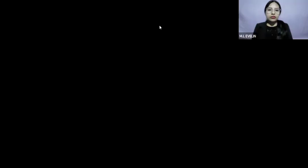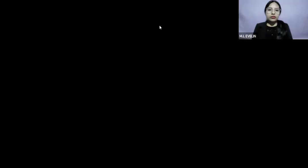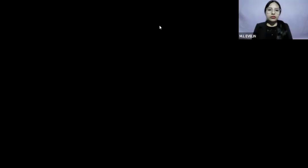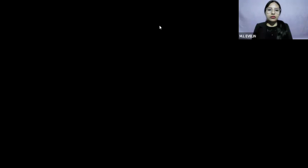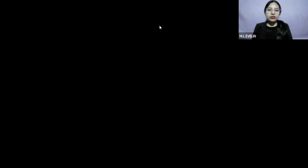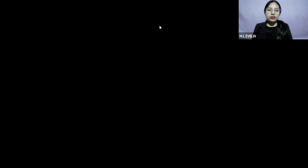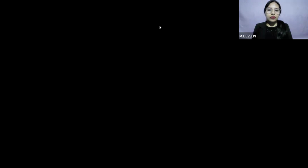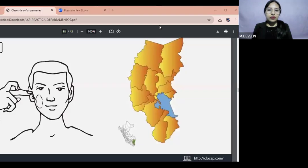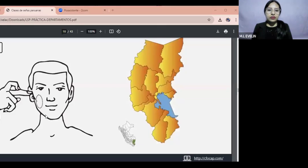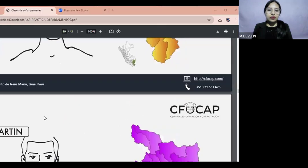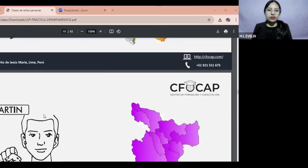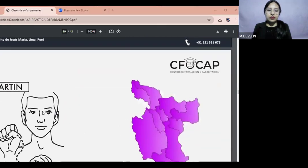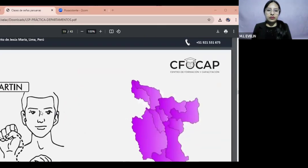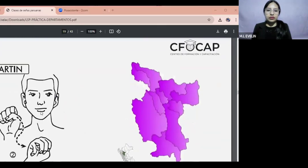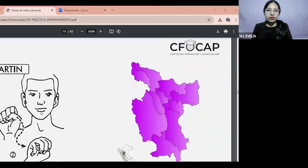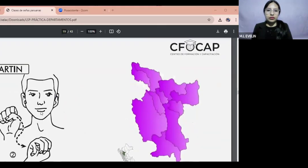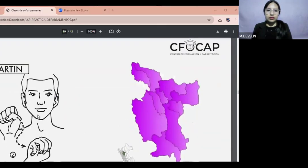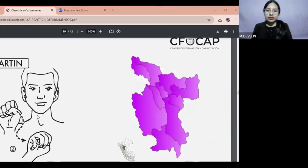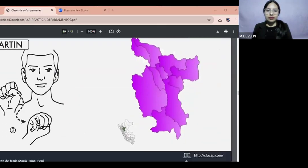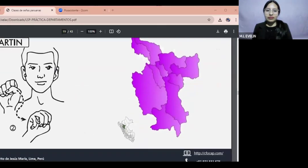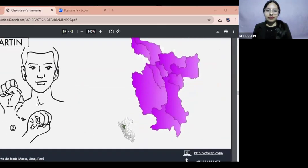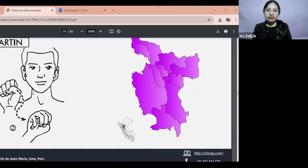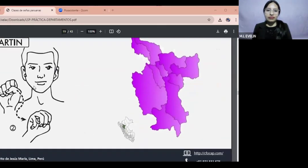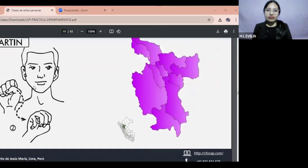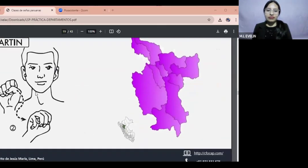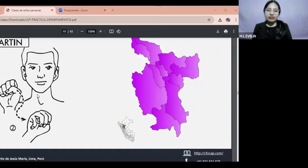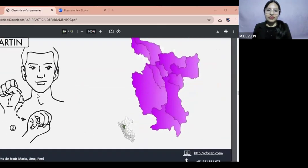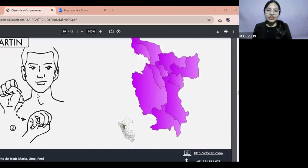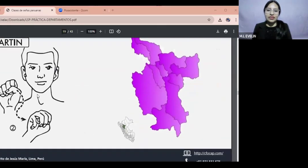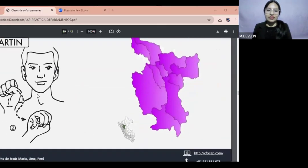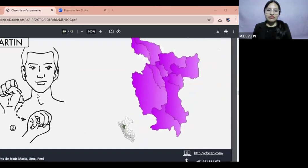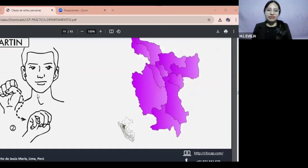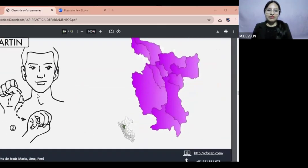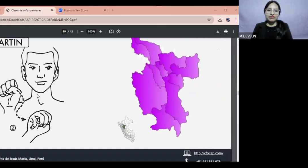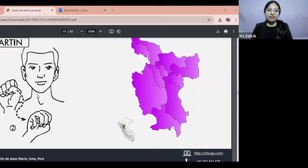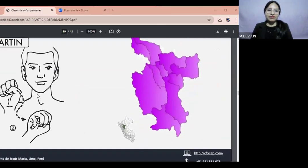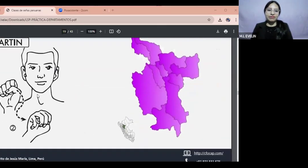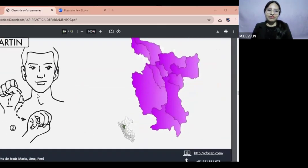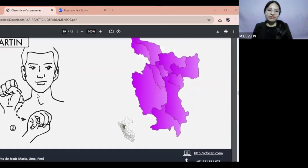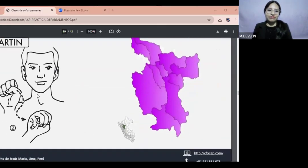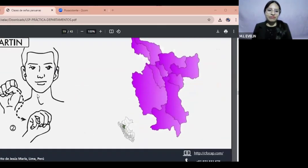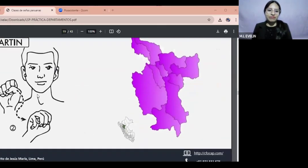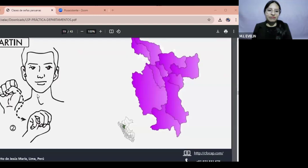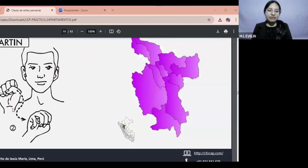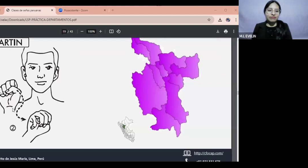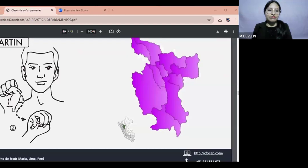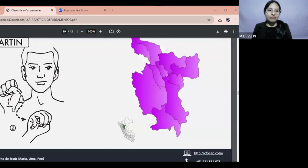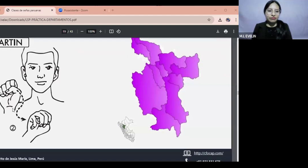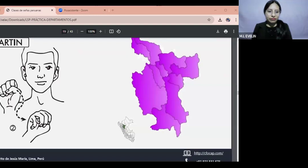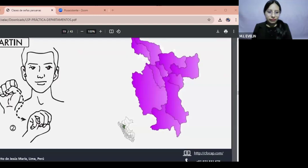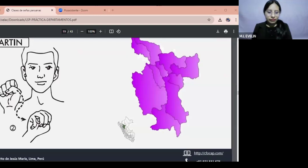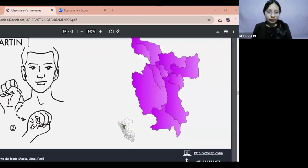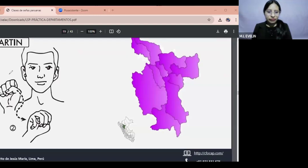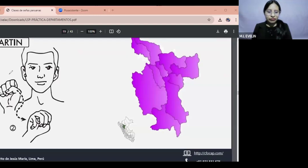bien continuamos con el departamento de San Martín Ahí